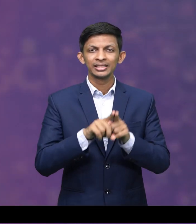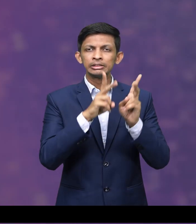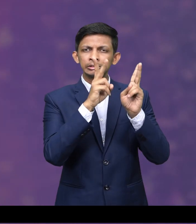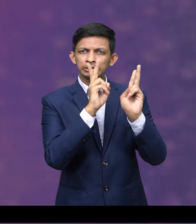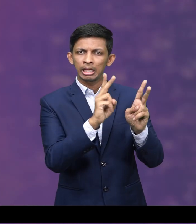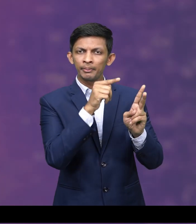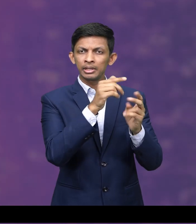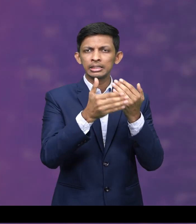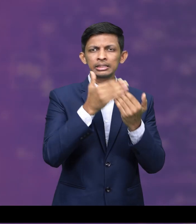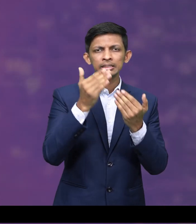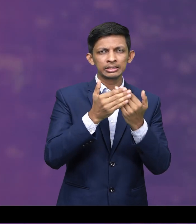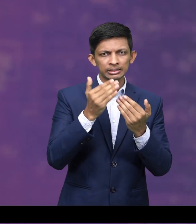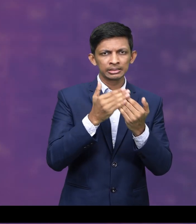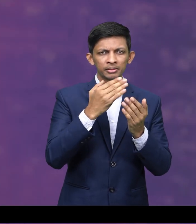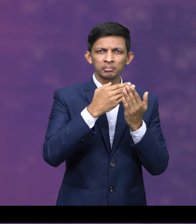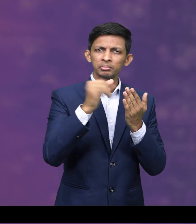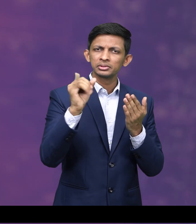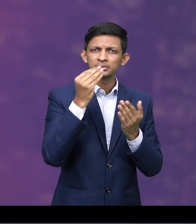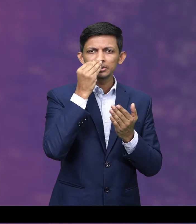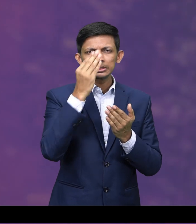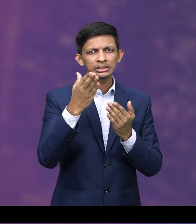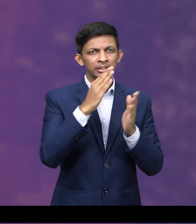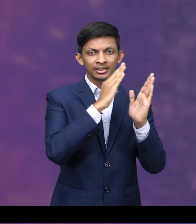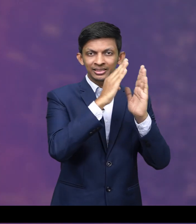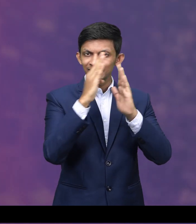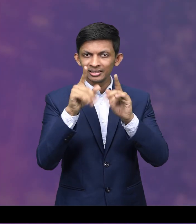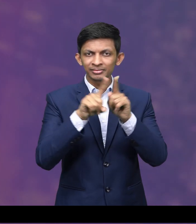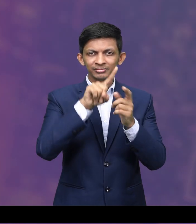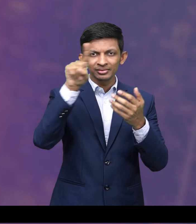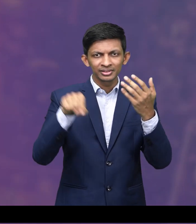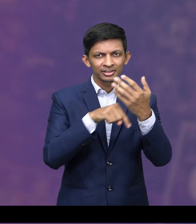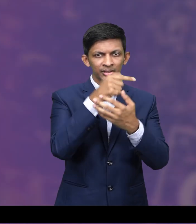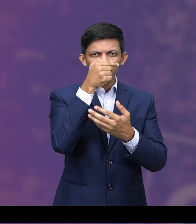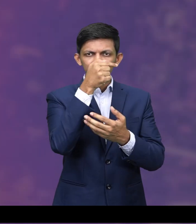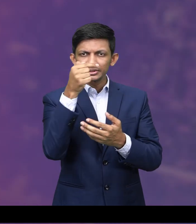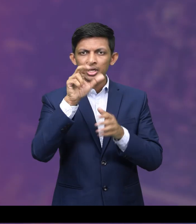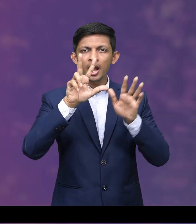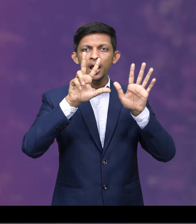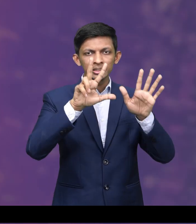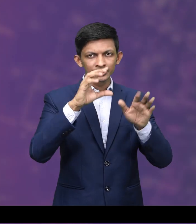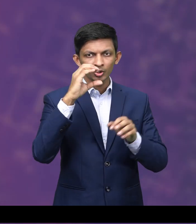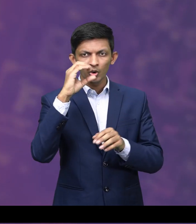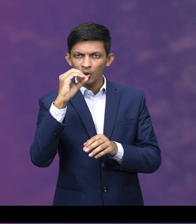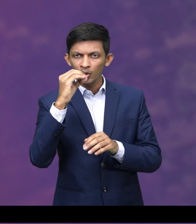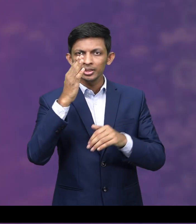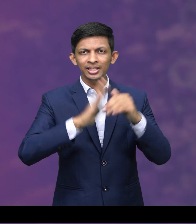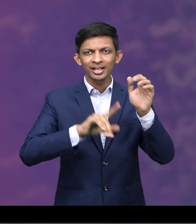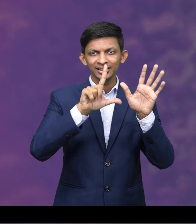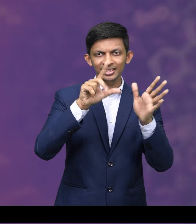స్థిరమైన కాన్ఫిగరేషన్. 7n కంటే 8O నుండి ఒక ఎలక్ట్రాన్ను